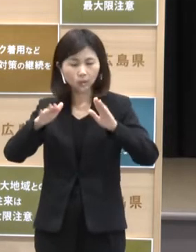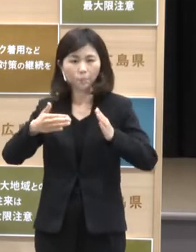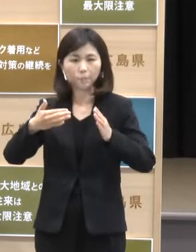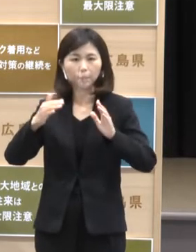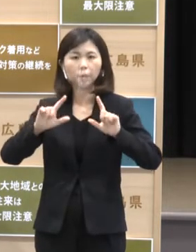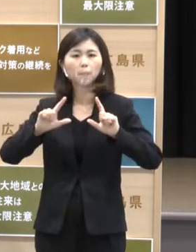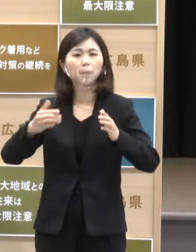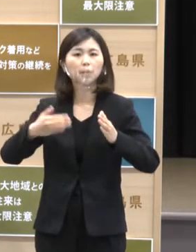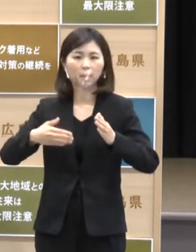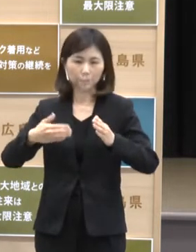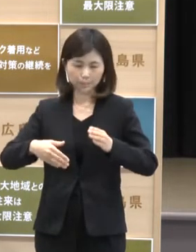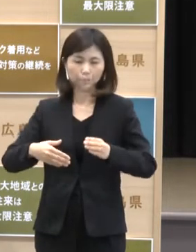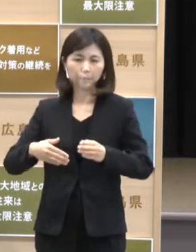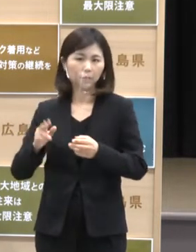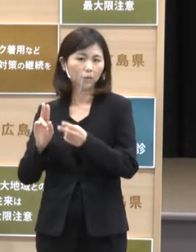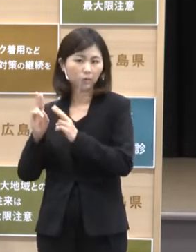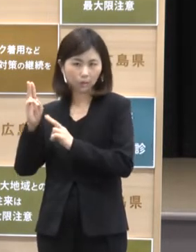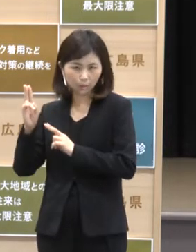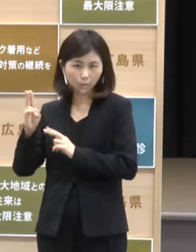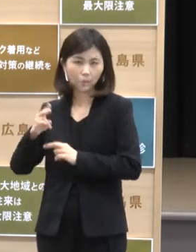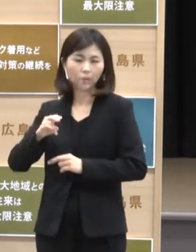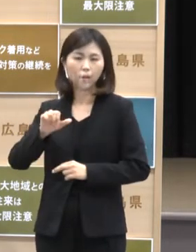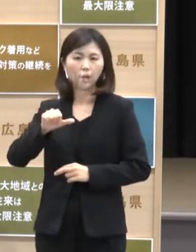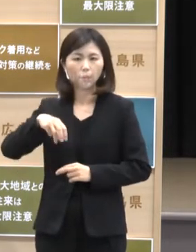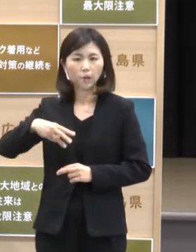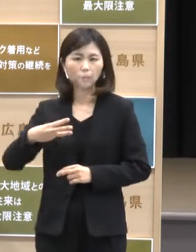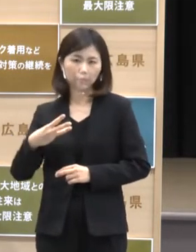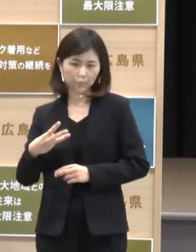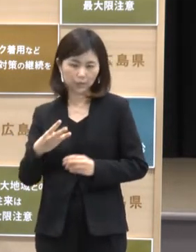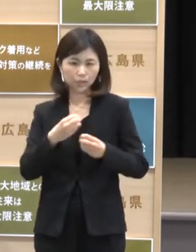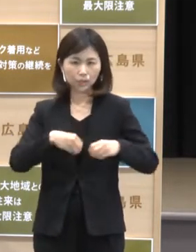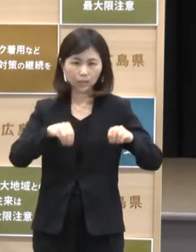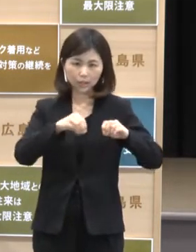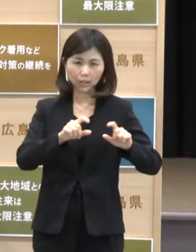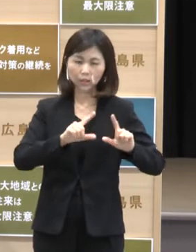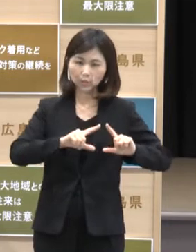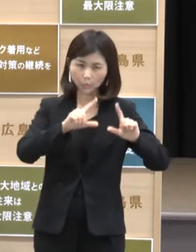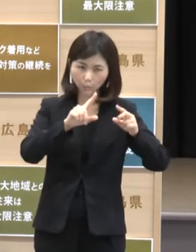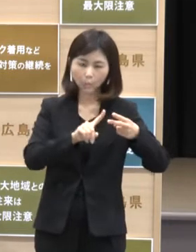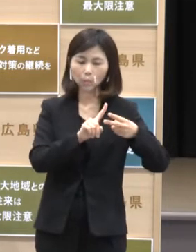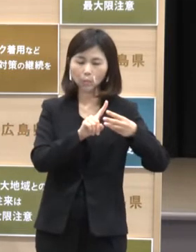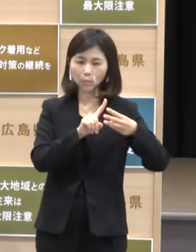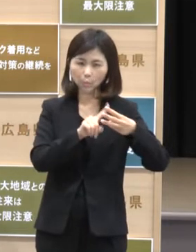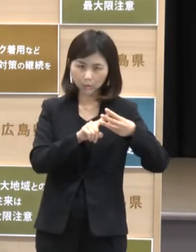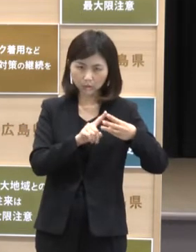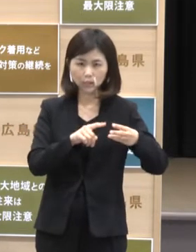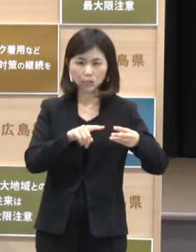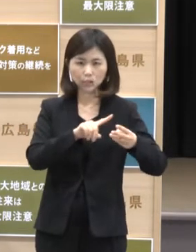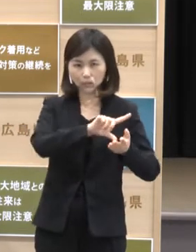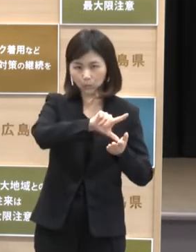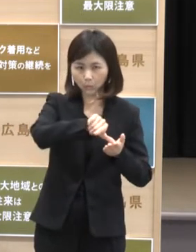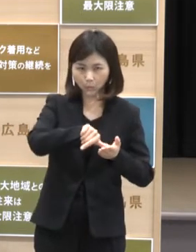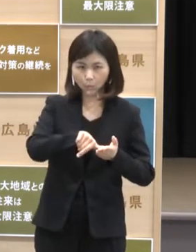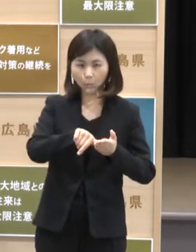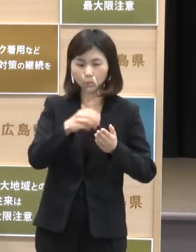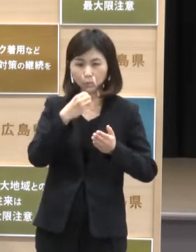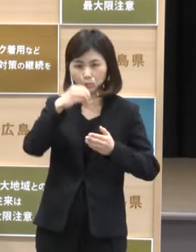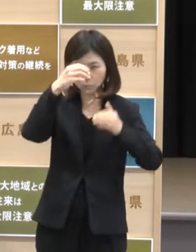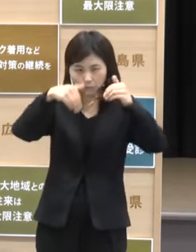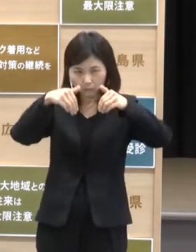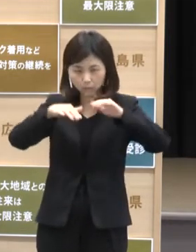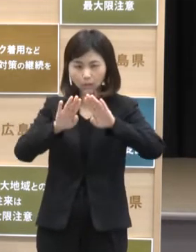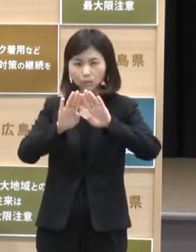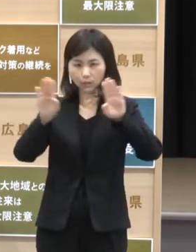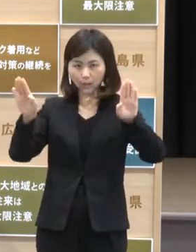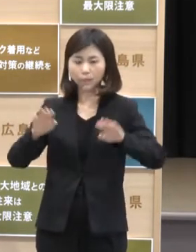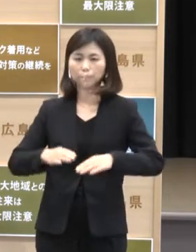沖縄、奄美、それから関東甲信越はですね、すでに梅雨入りをしたということで、 本県でも間もな